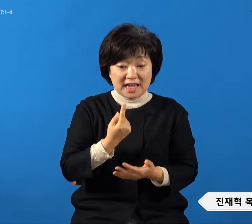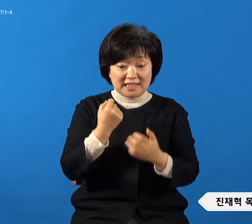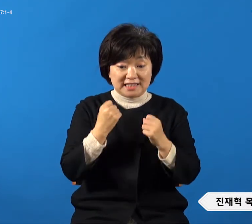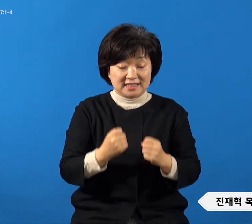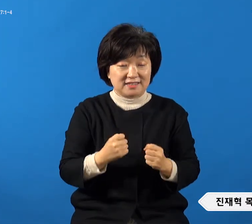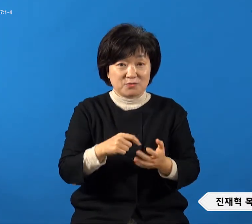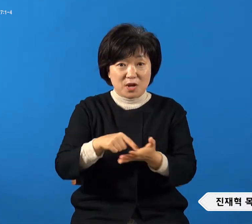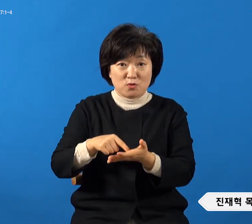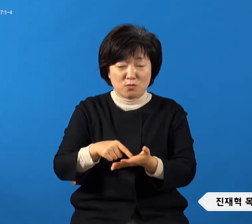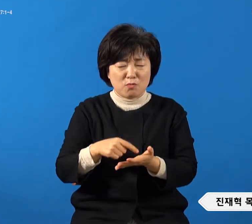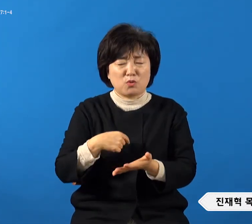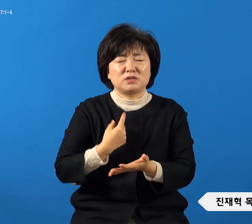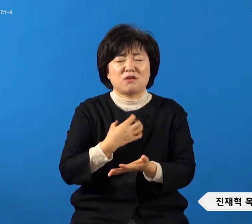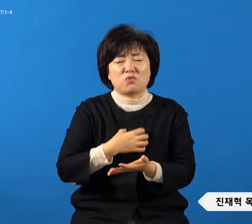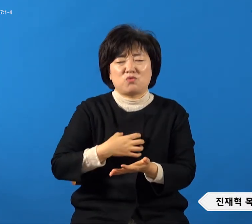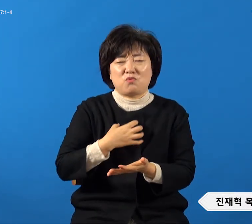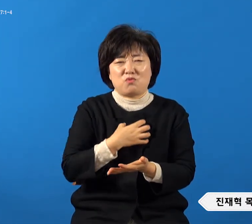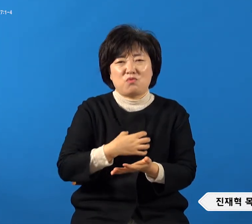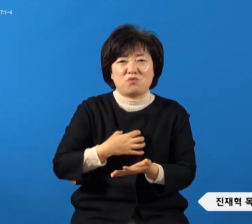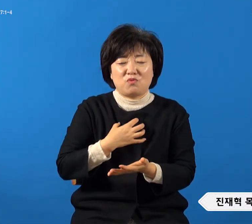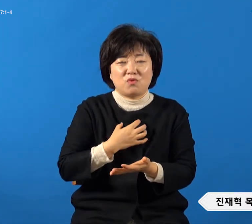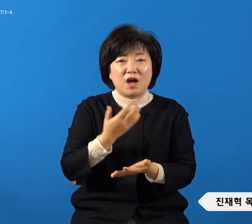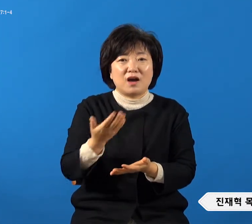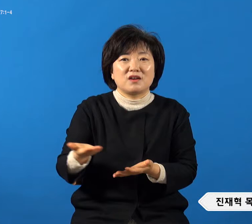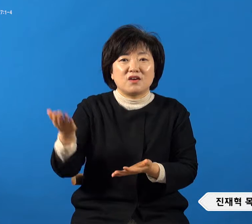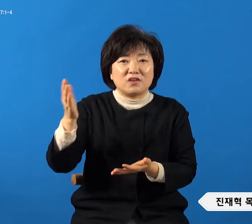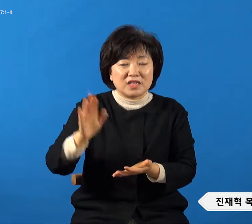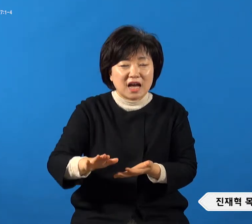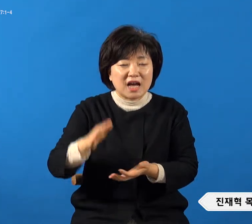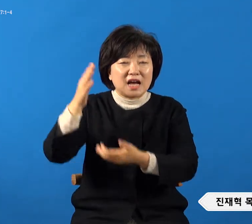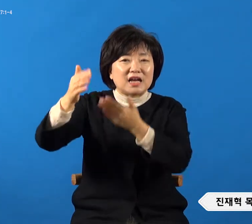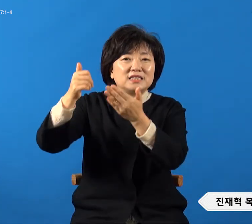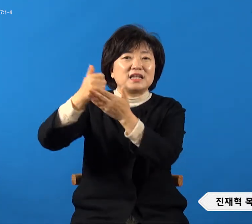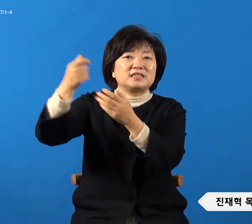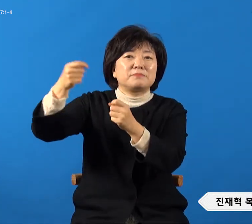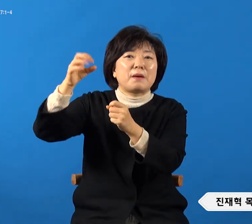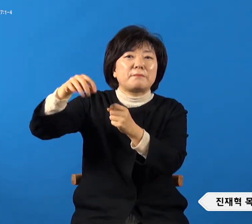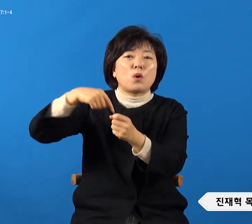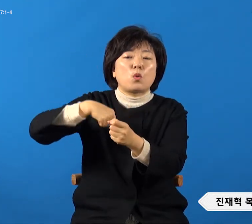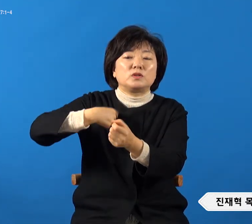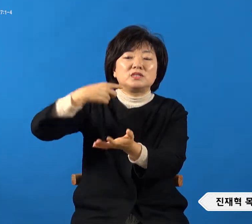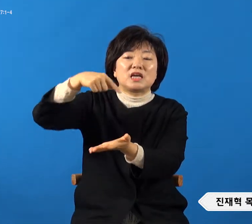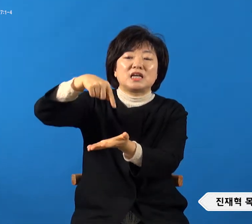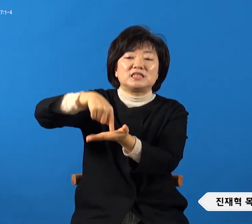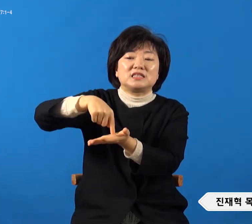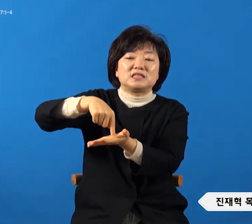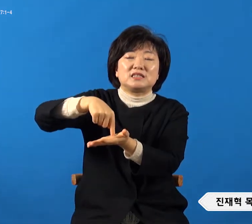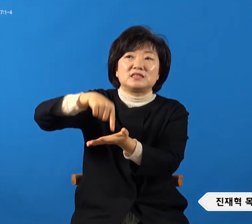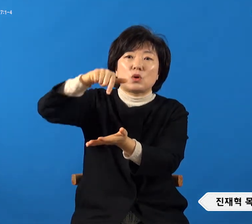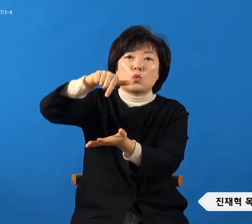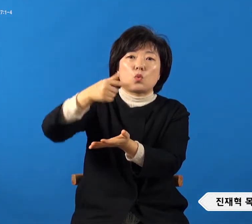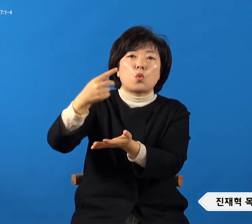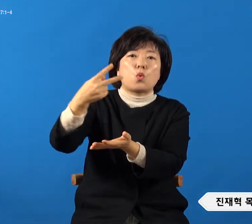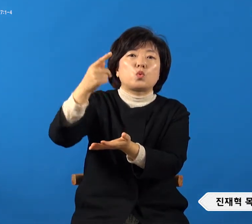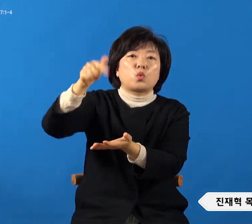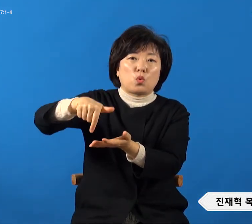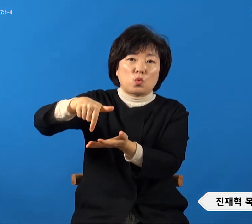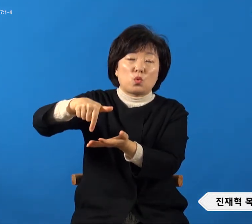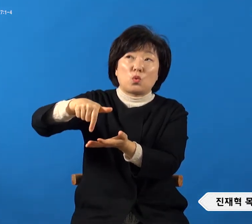있는 외로움은 고통입니다. 그러나 하나님 앞에 혼자 있는 고독은